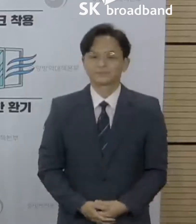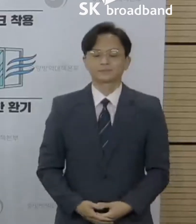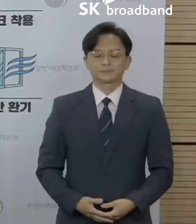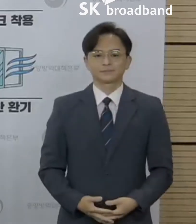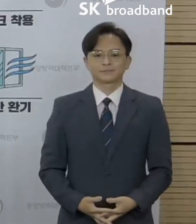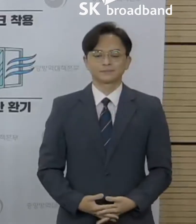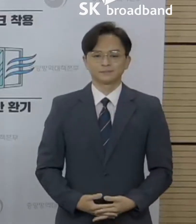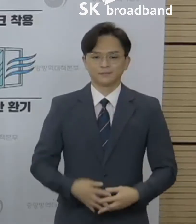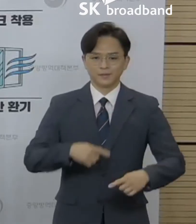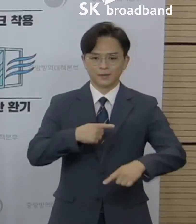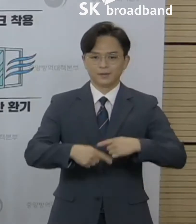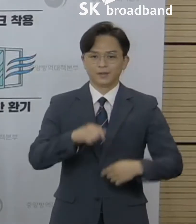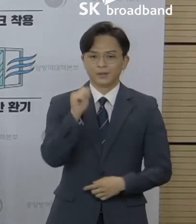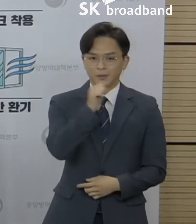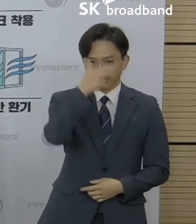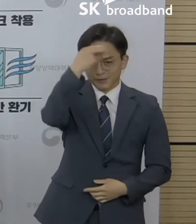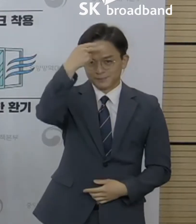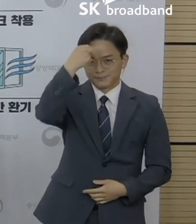브리핑 설명이 있겠습니다.